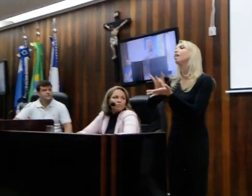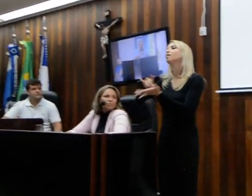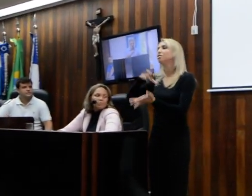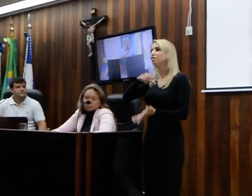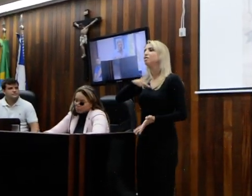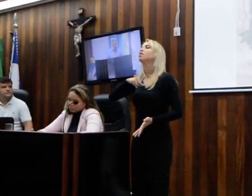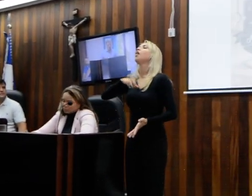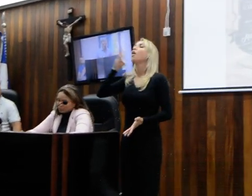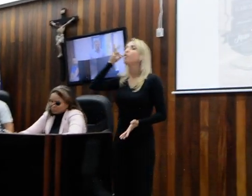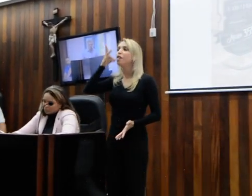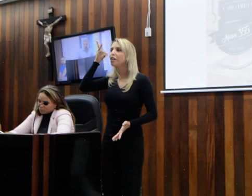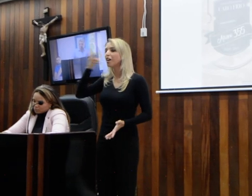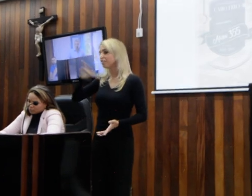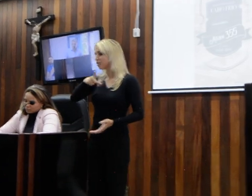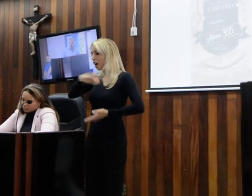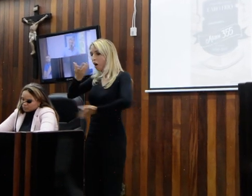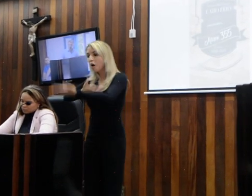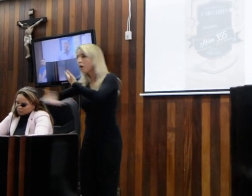convivia